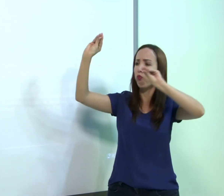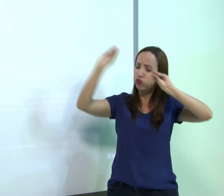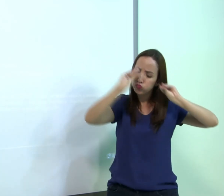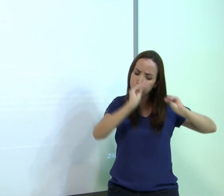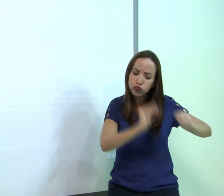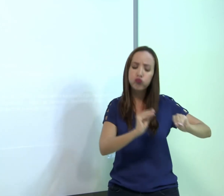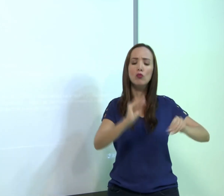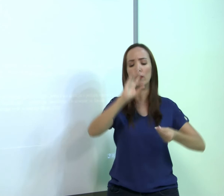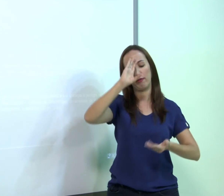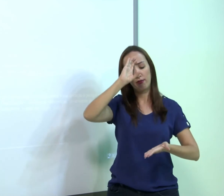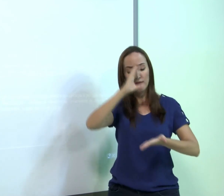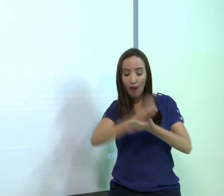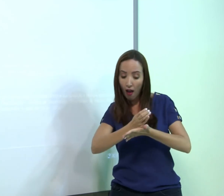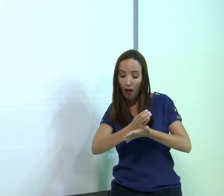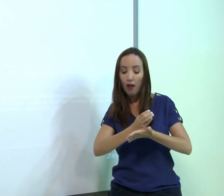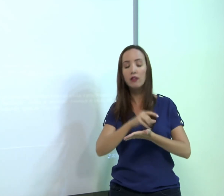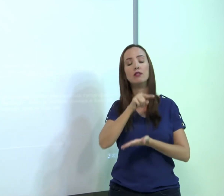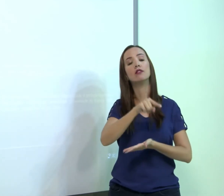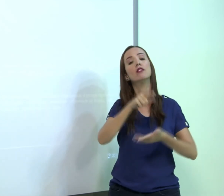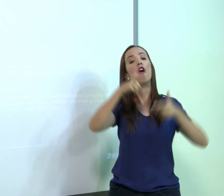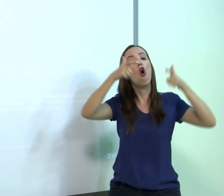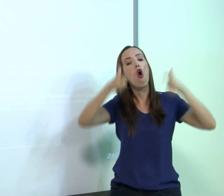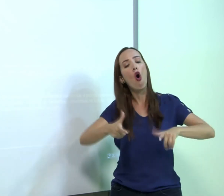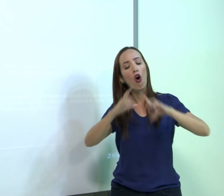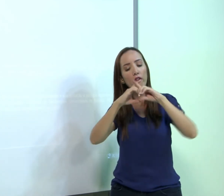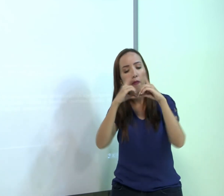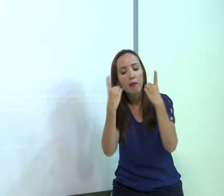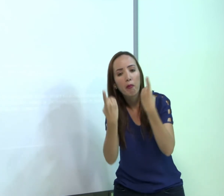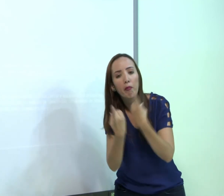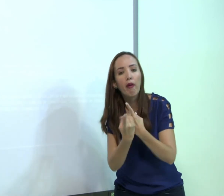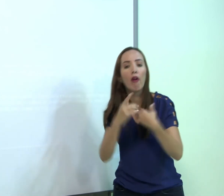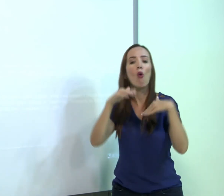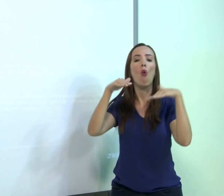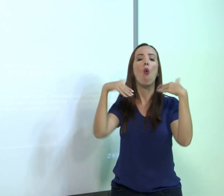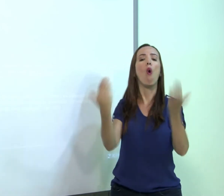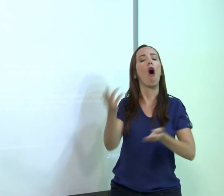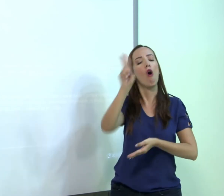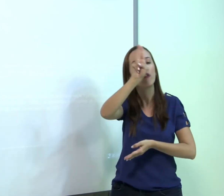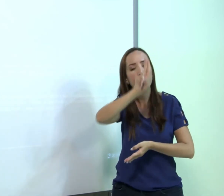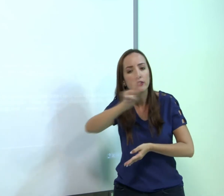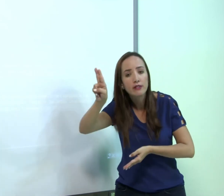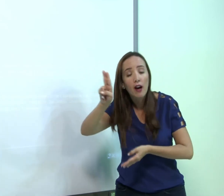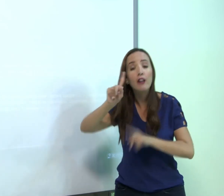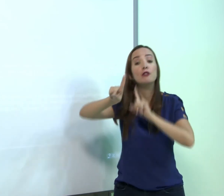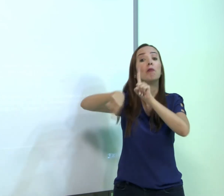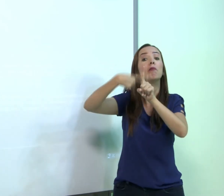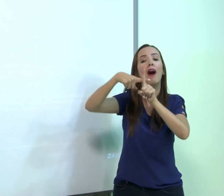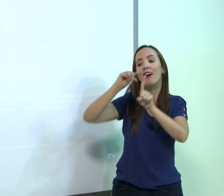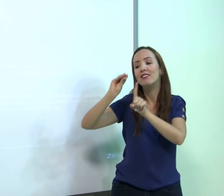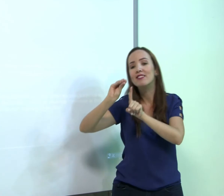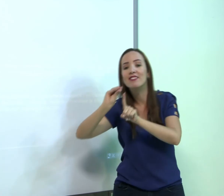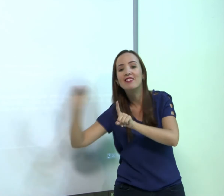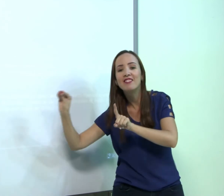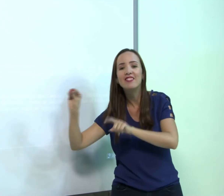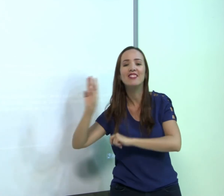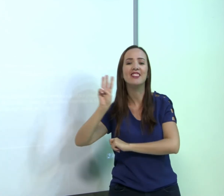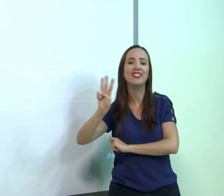tese, dissertação eletrônica, então deve-se colocar a universidade, o